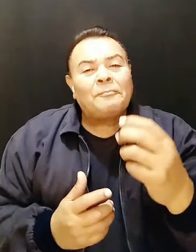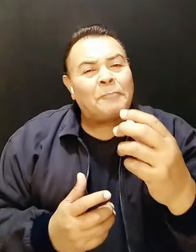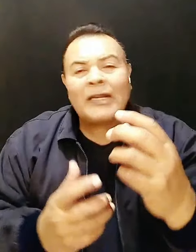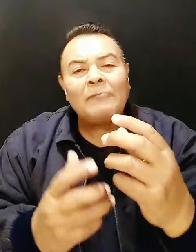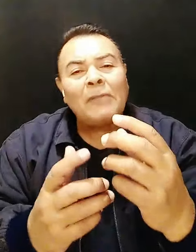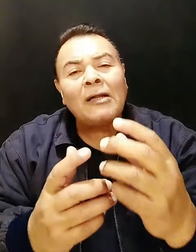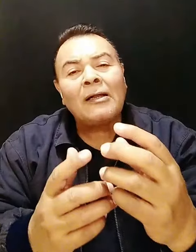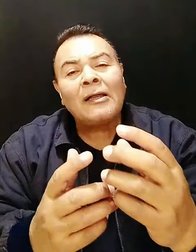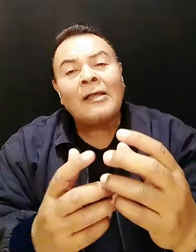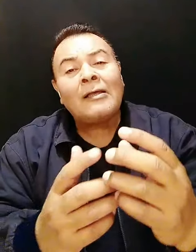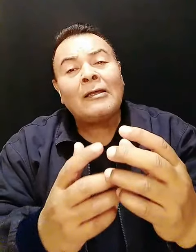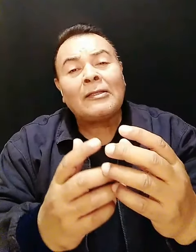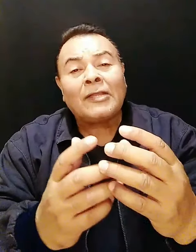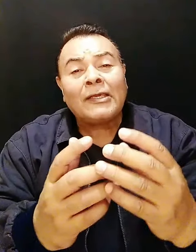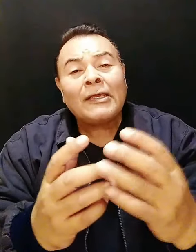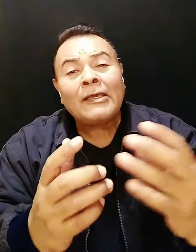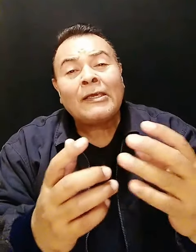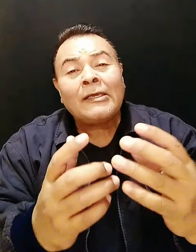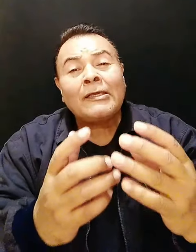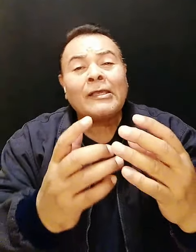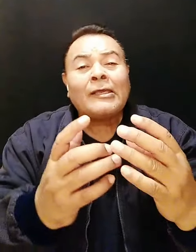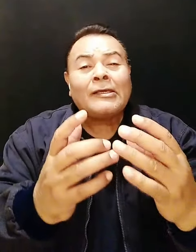para amarte.